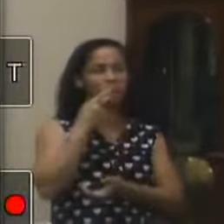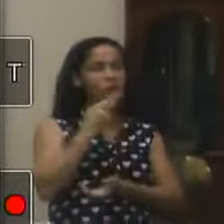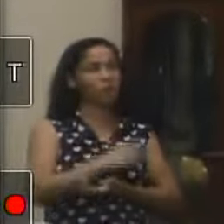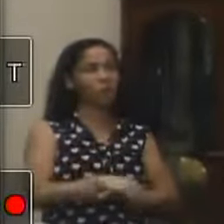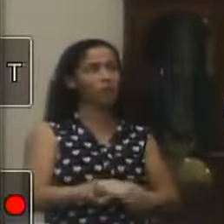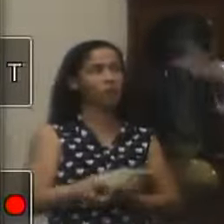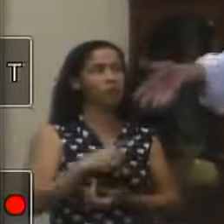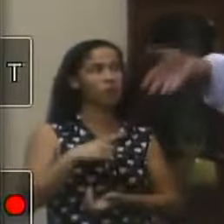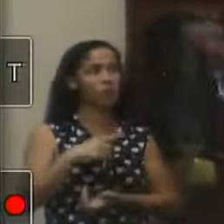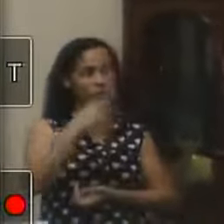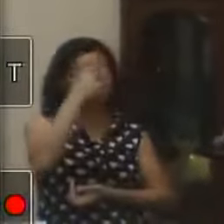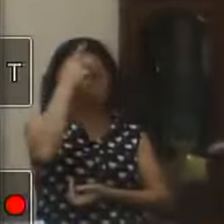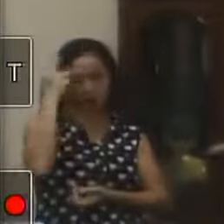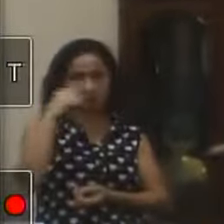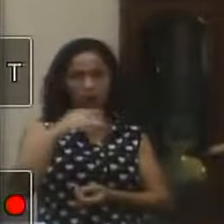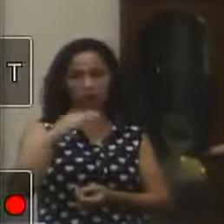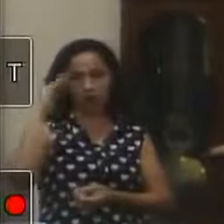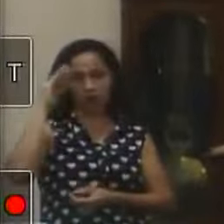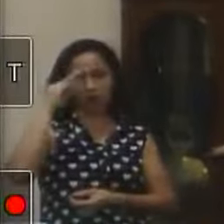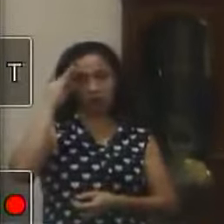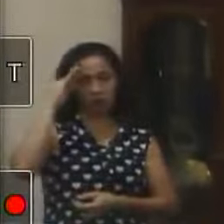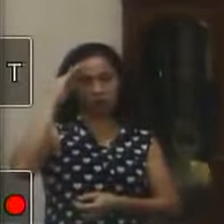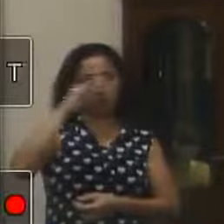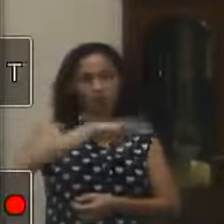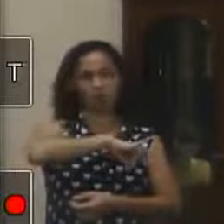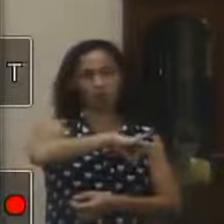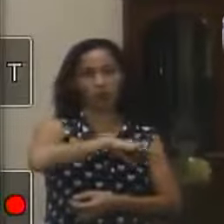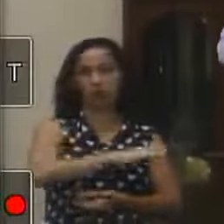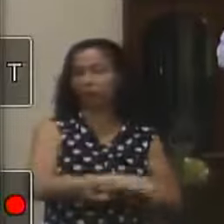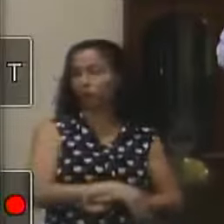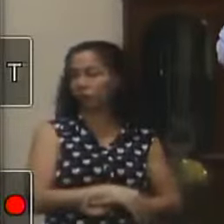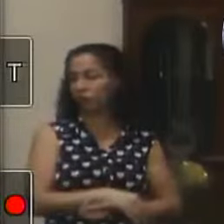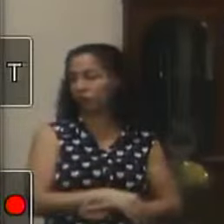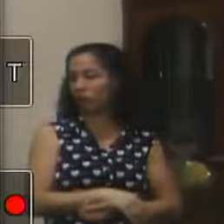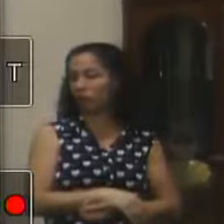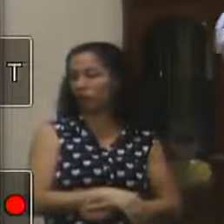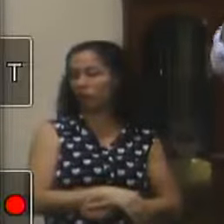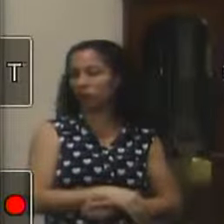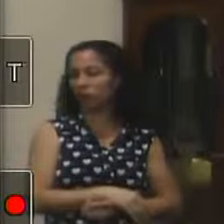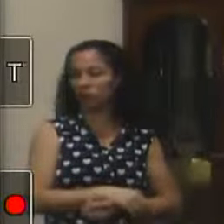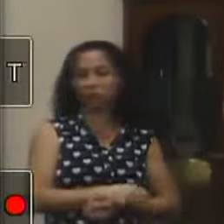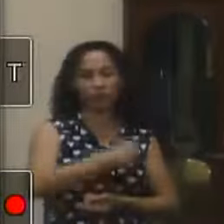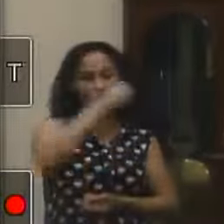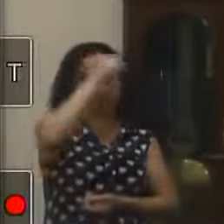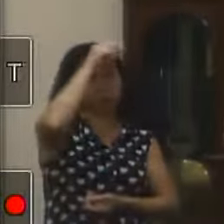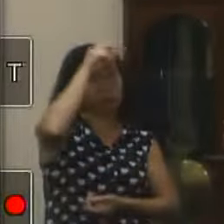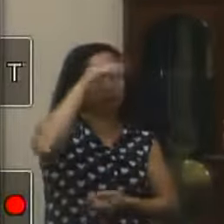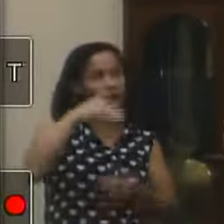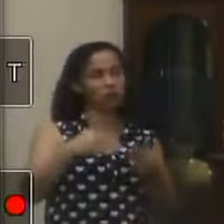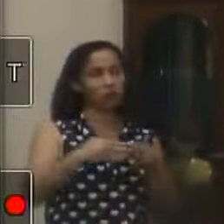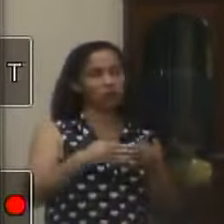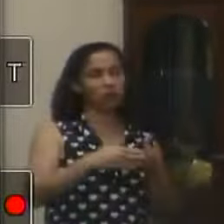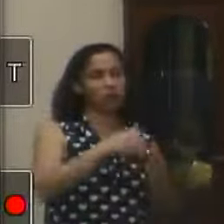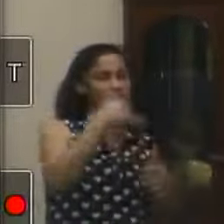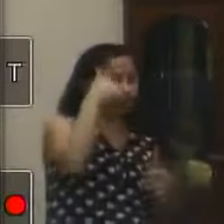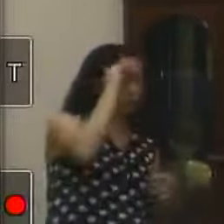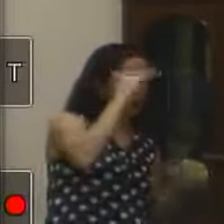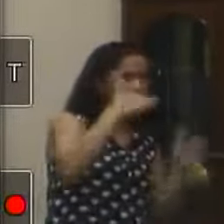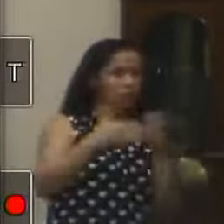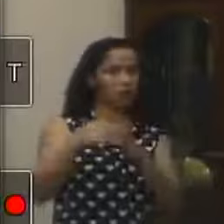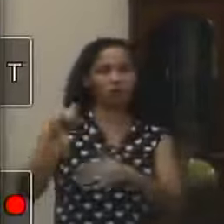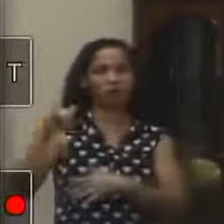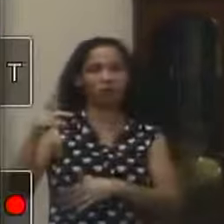Guarda Municipal, para dar segurança para os funcionários, limpando o trecho sentido Barra até Ipiabas.